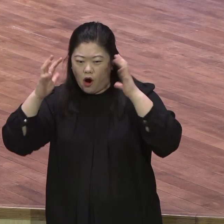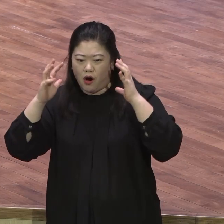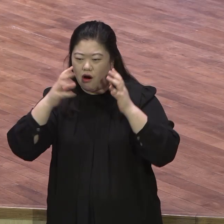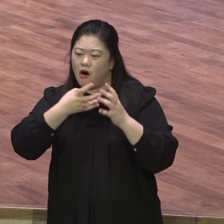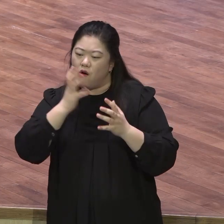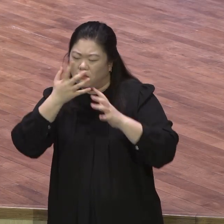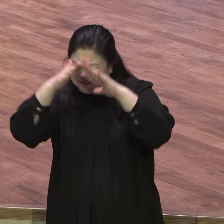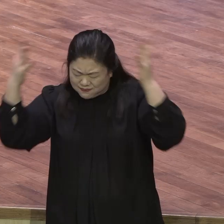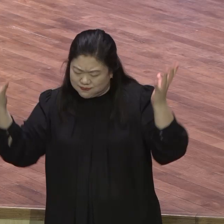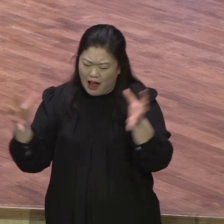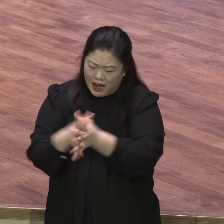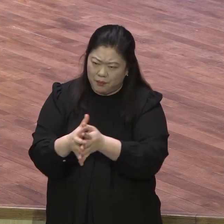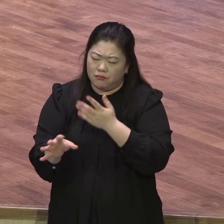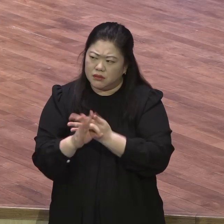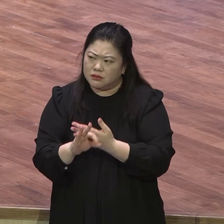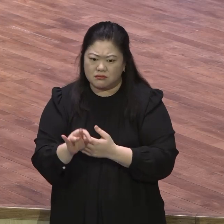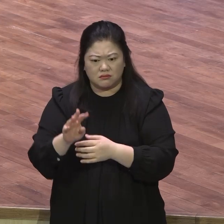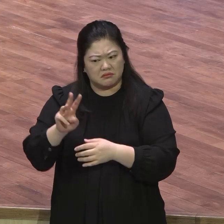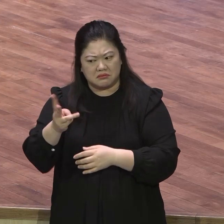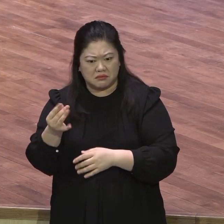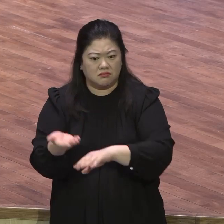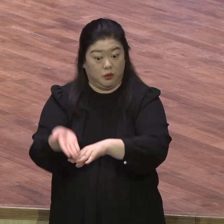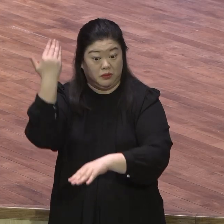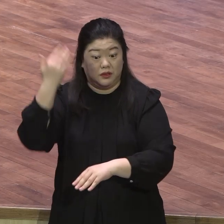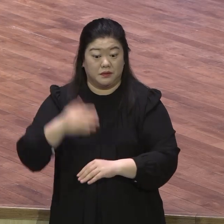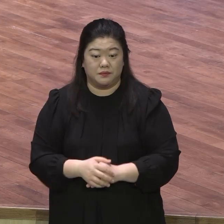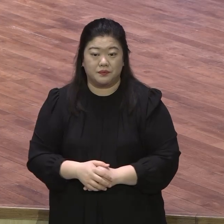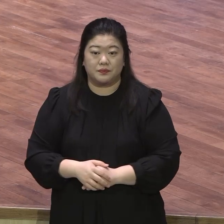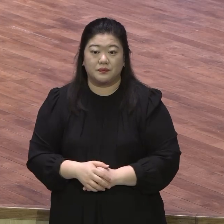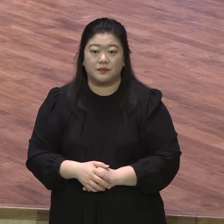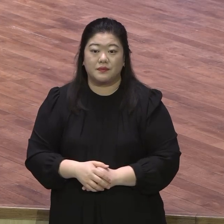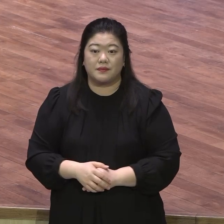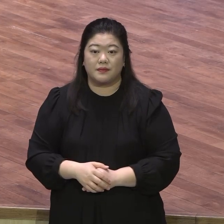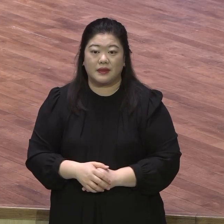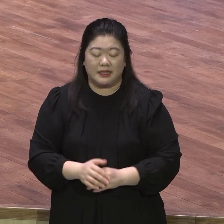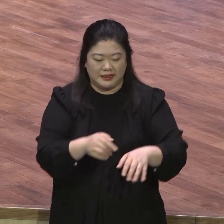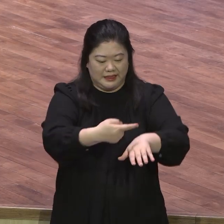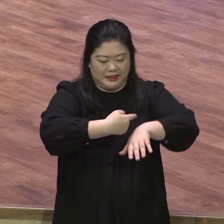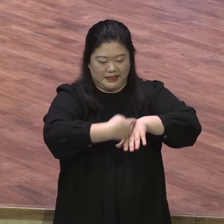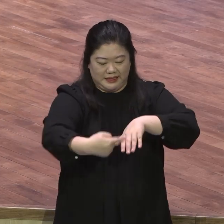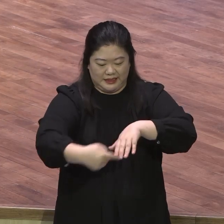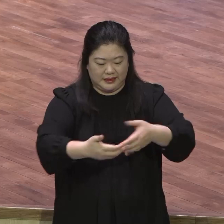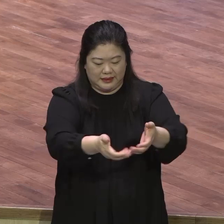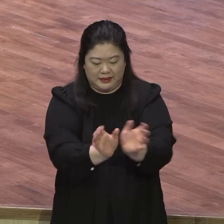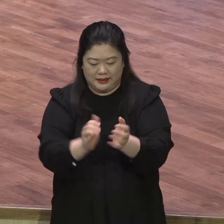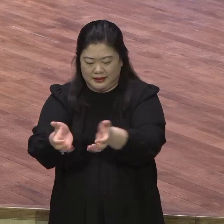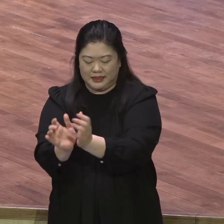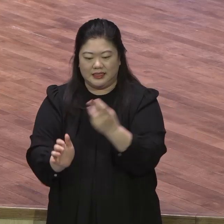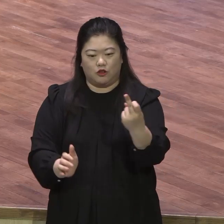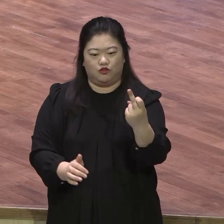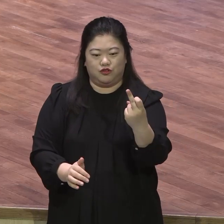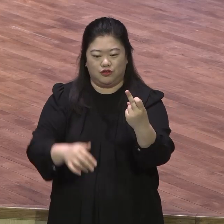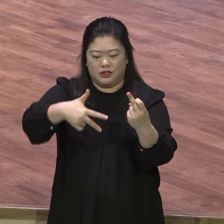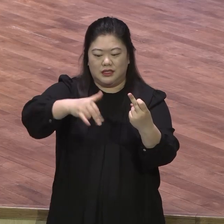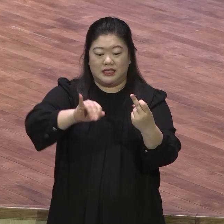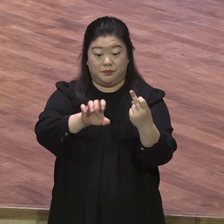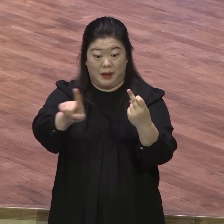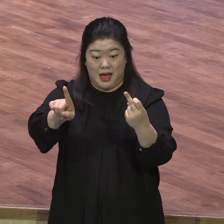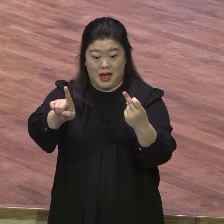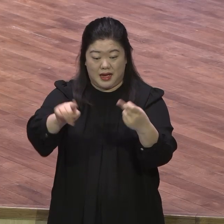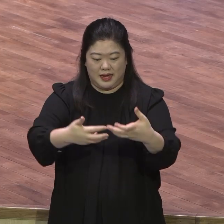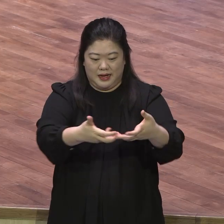얼마나 정확하게 이게 이루어질 있겠어요. 12시 8으로 해가지고 진 편성을 다 해가지고 행군 순수가 다 나와